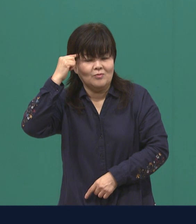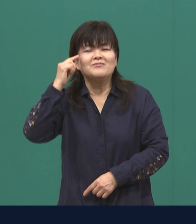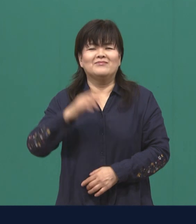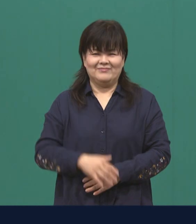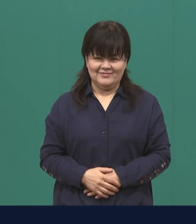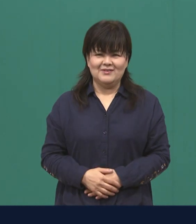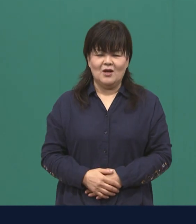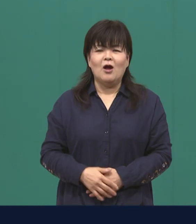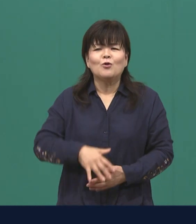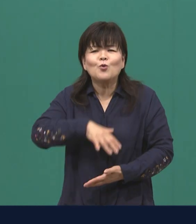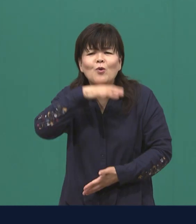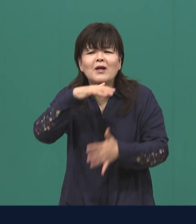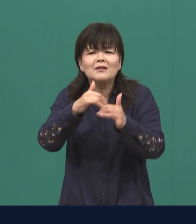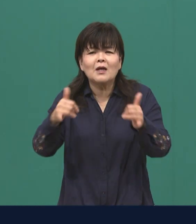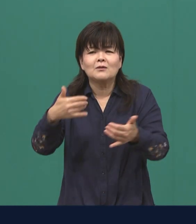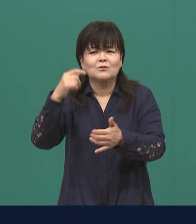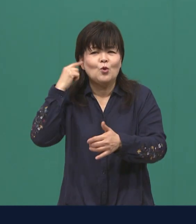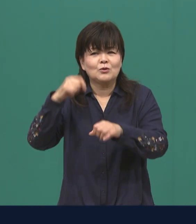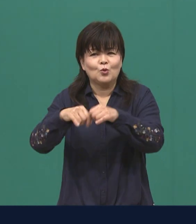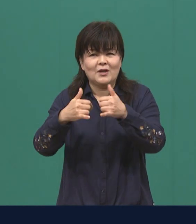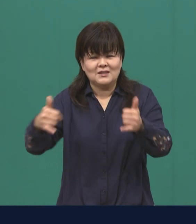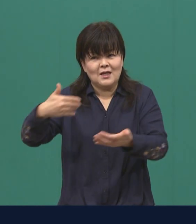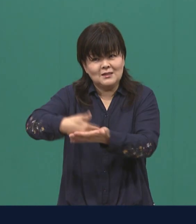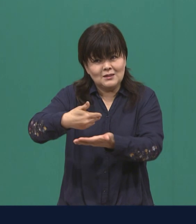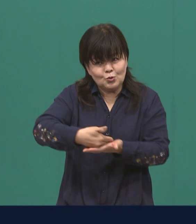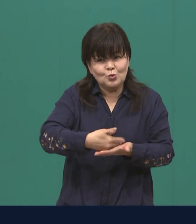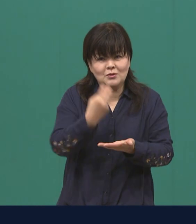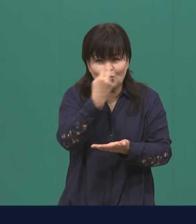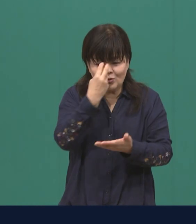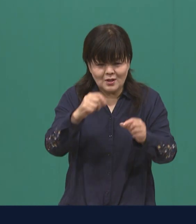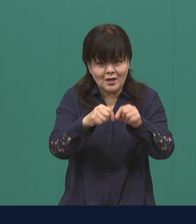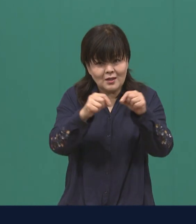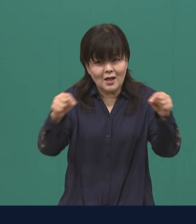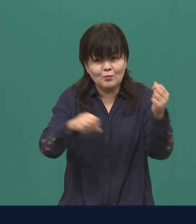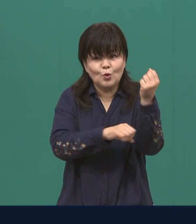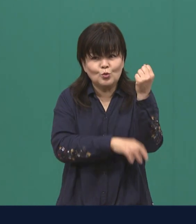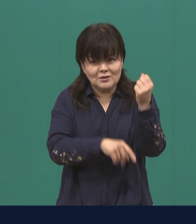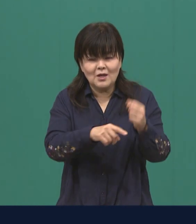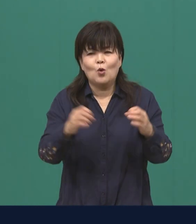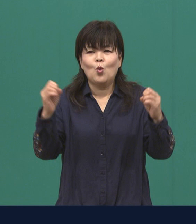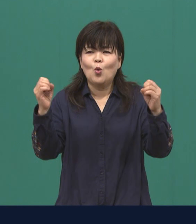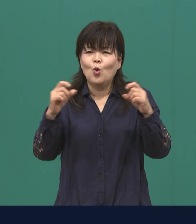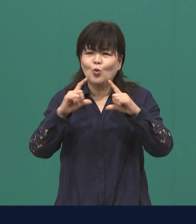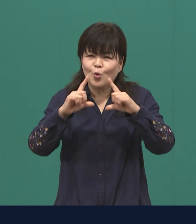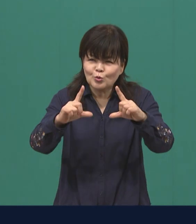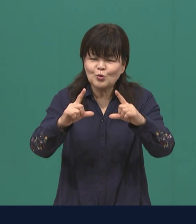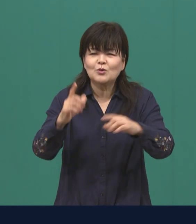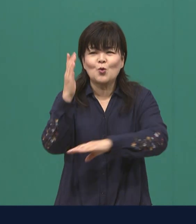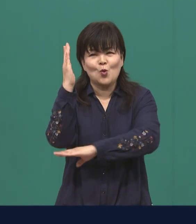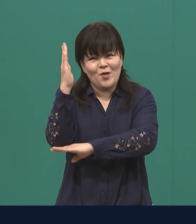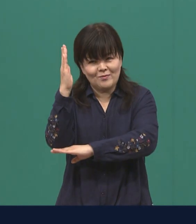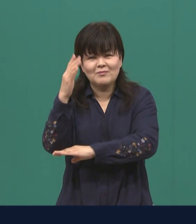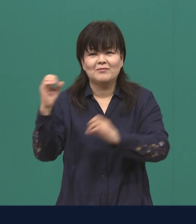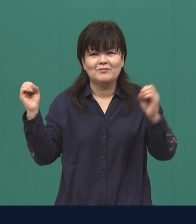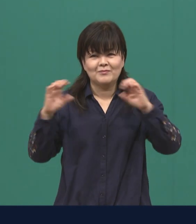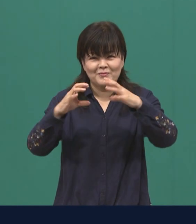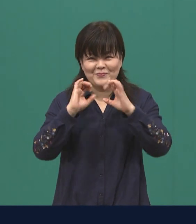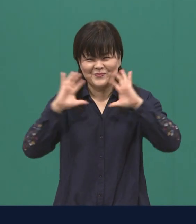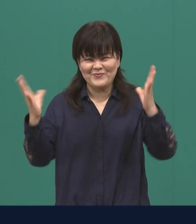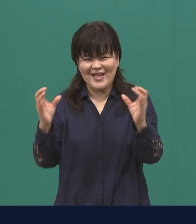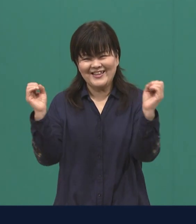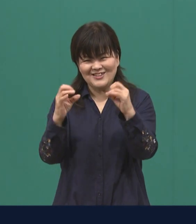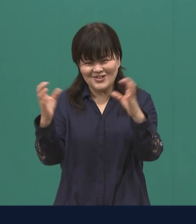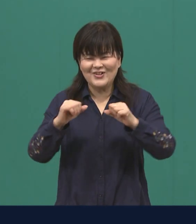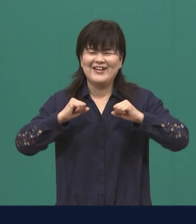共に考えようです。高齢聴覚障害者のニーズ調査の結果に基づき、報告・講